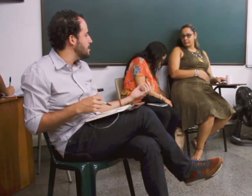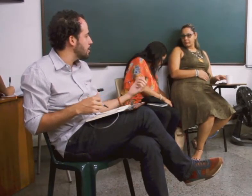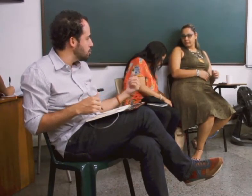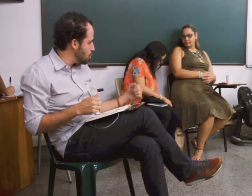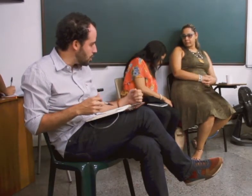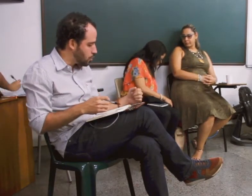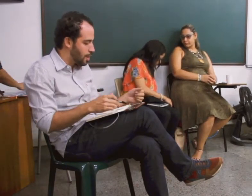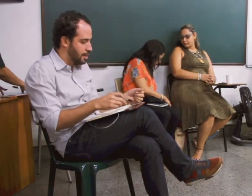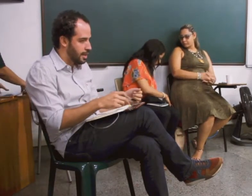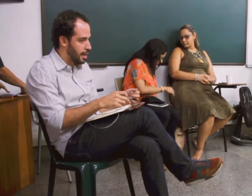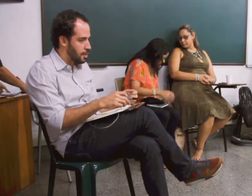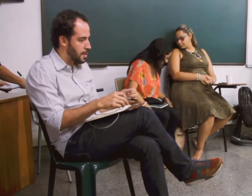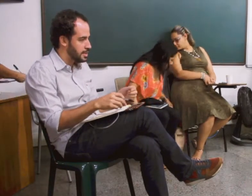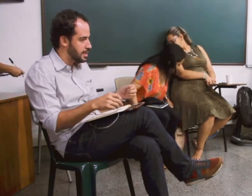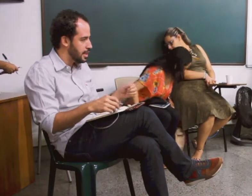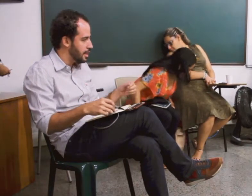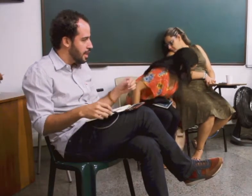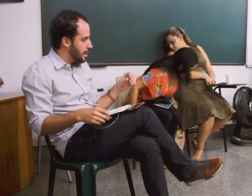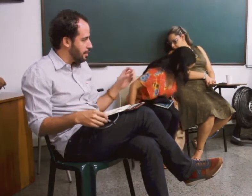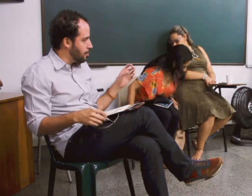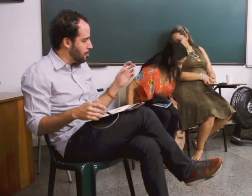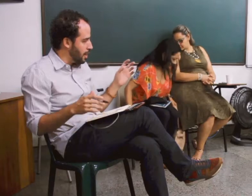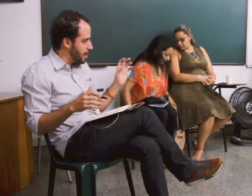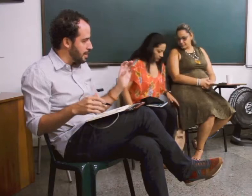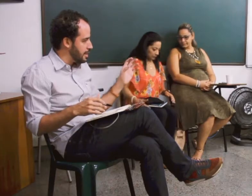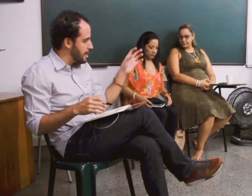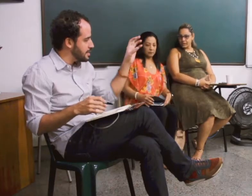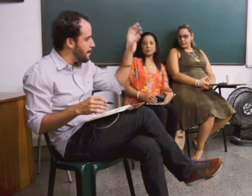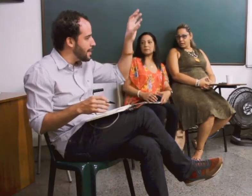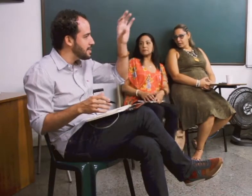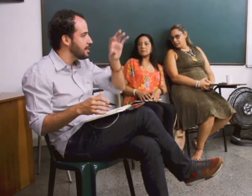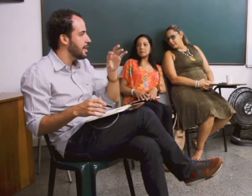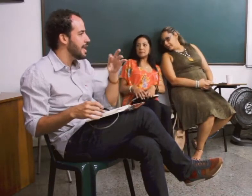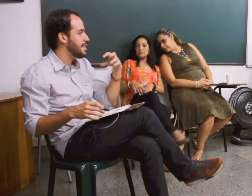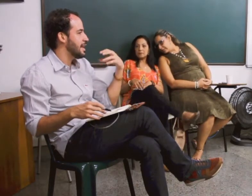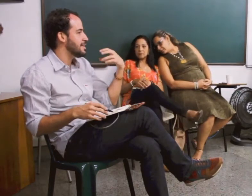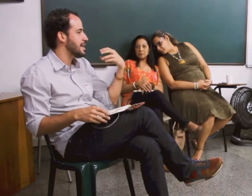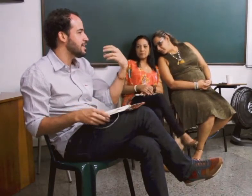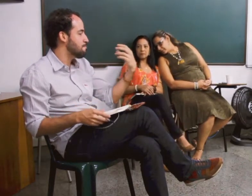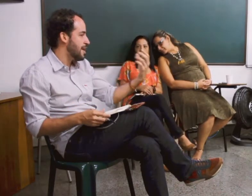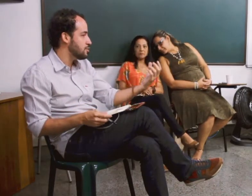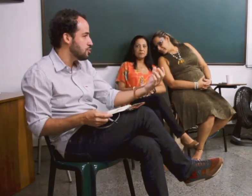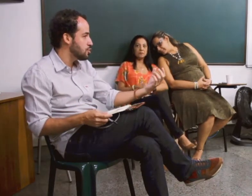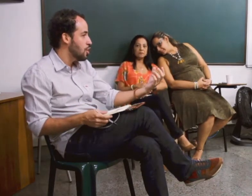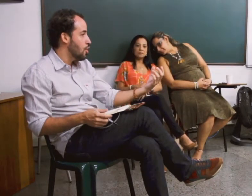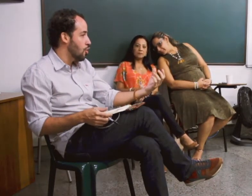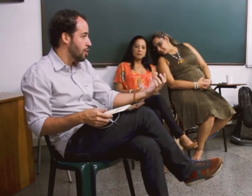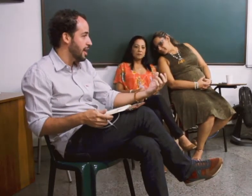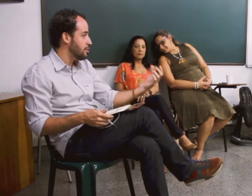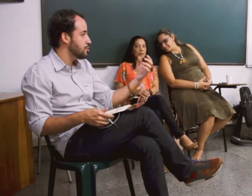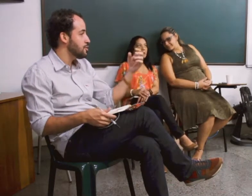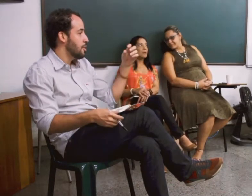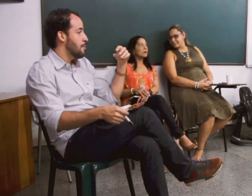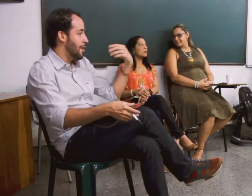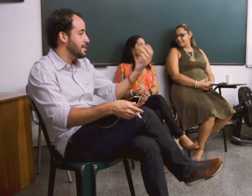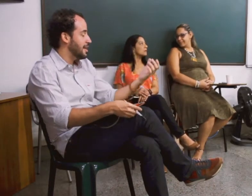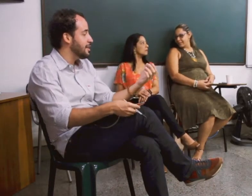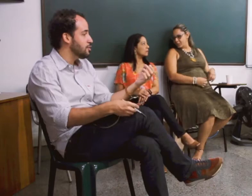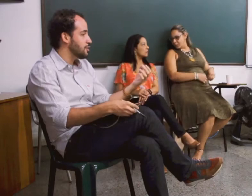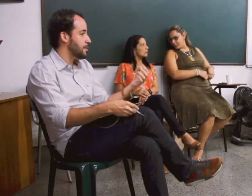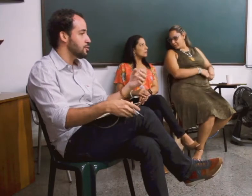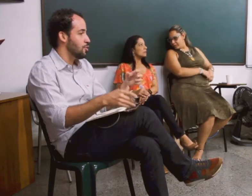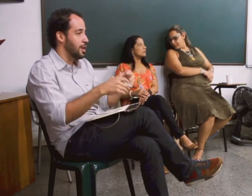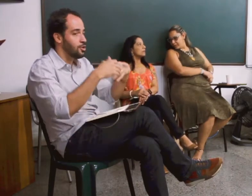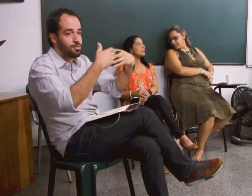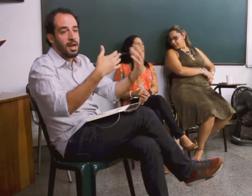plan de desarrollo actual de la universidad, cómo la equidad está presente en 3 espacios concretos, pero al estar en